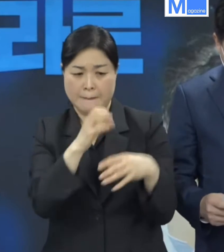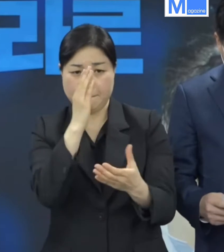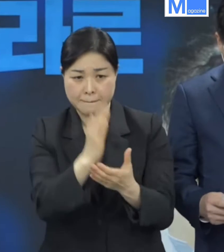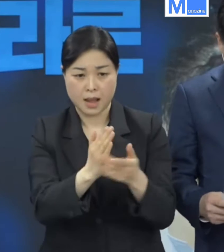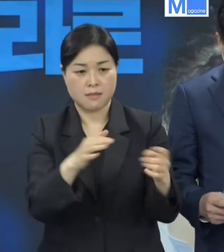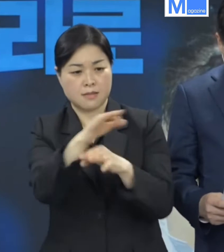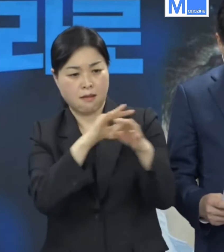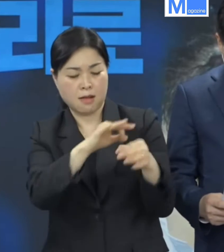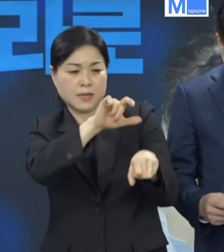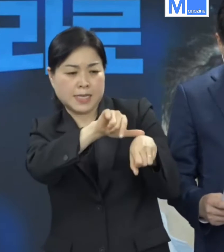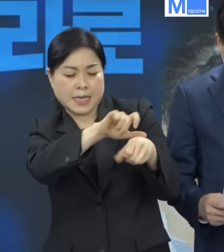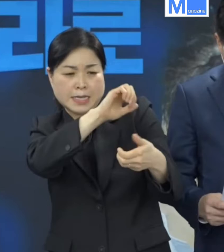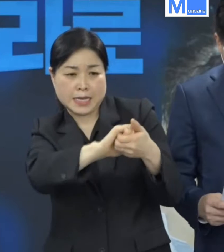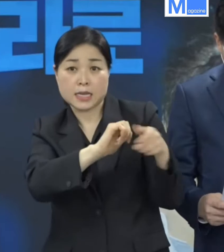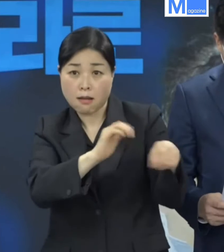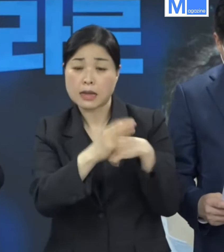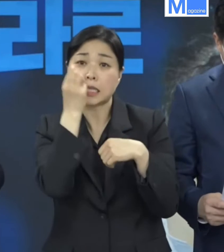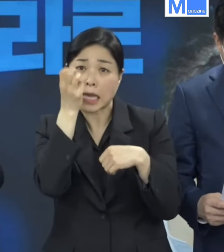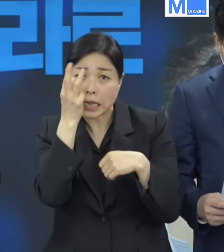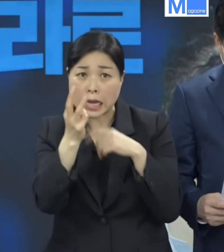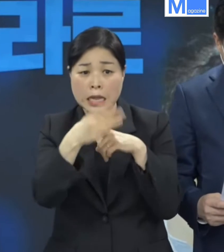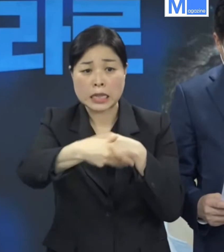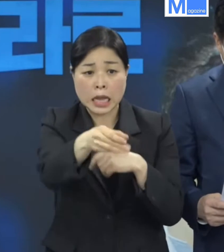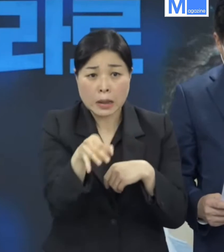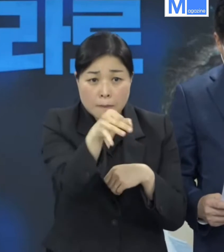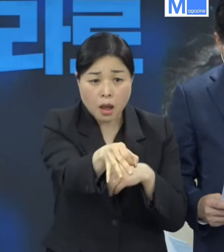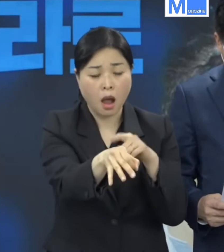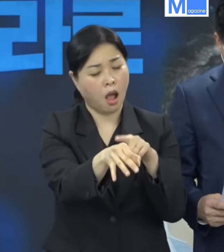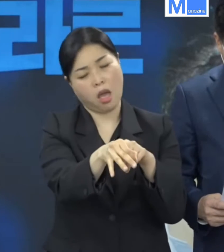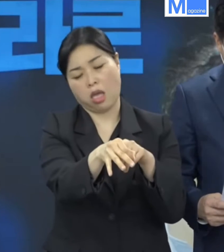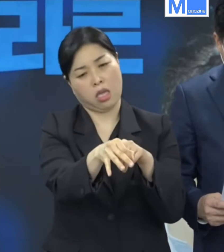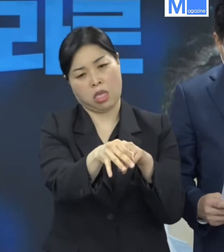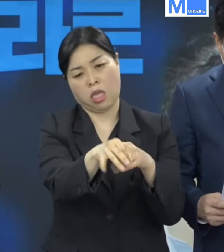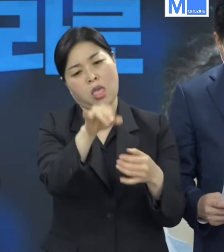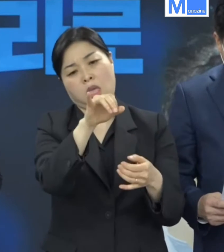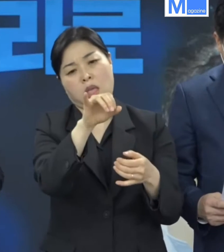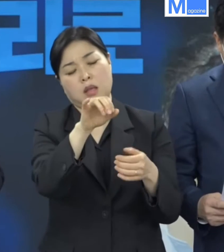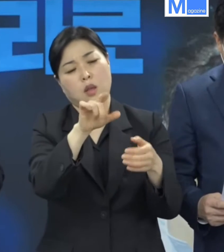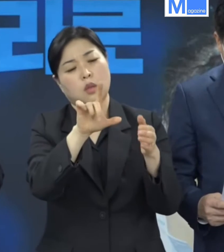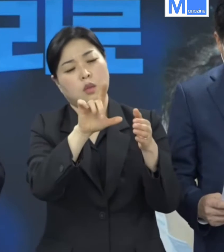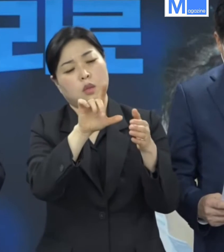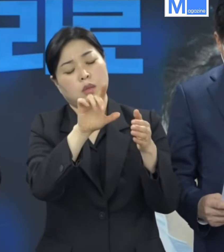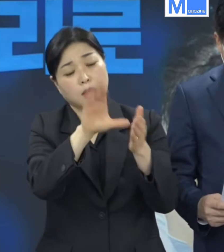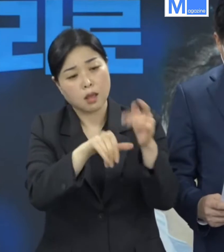영업제한이 실시된 3달치의 임대료조차도 못됐다고 합니다.